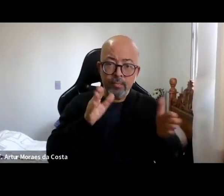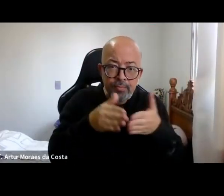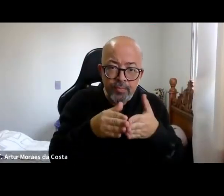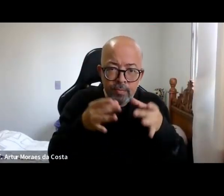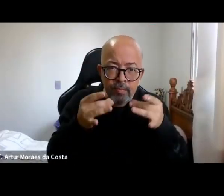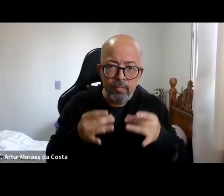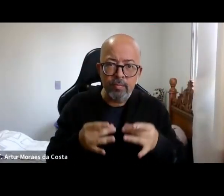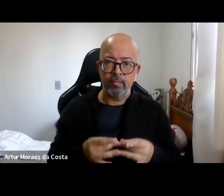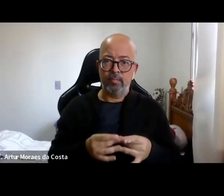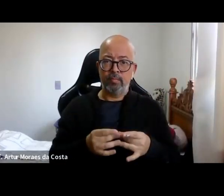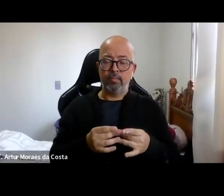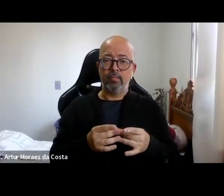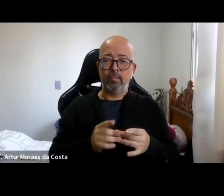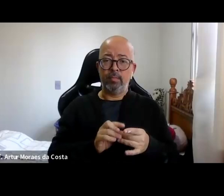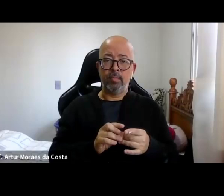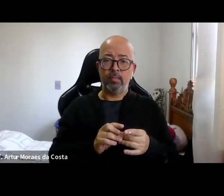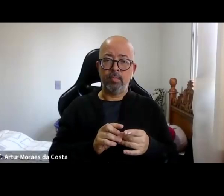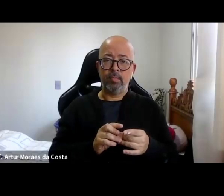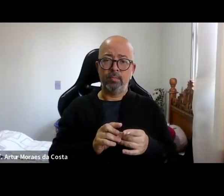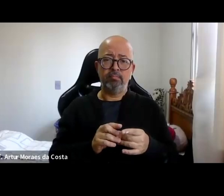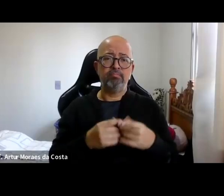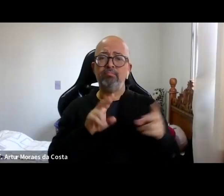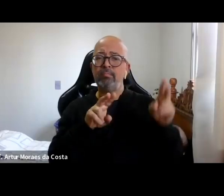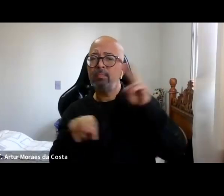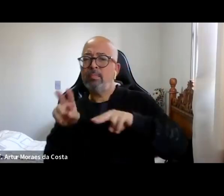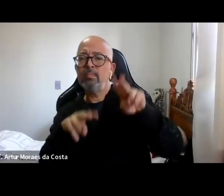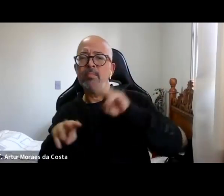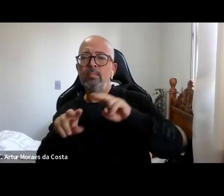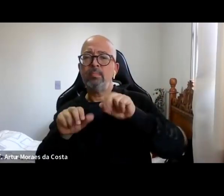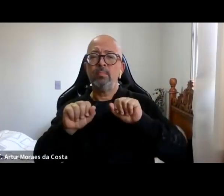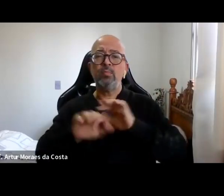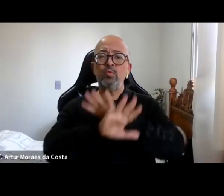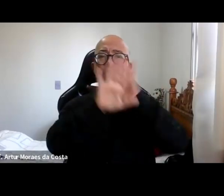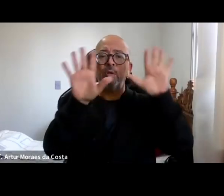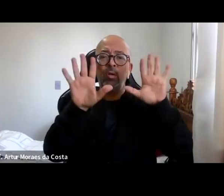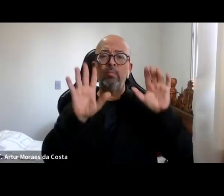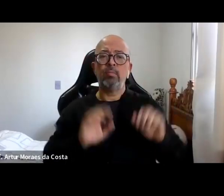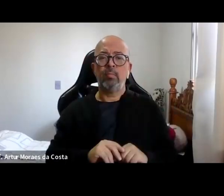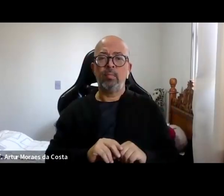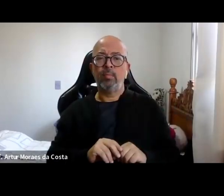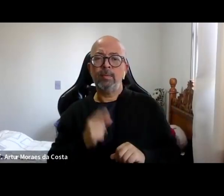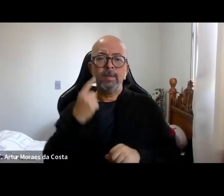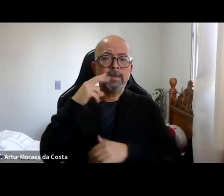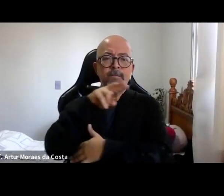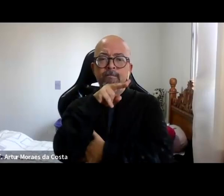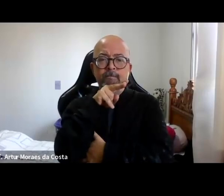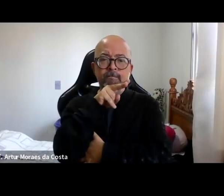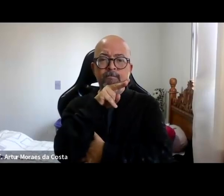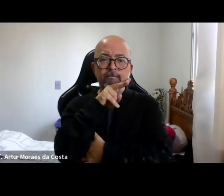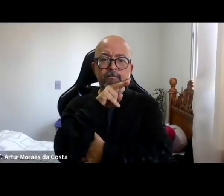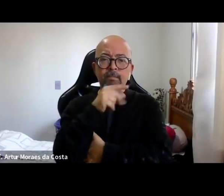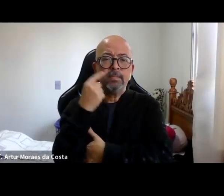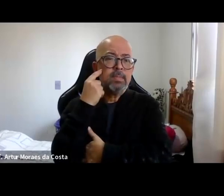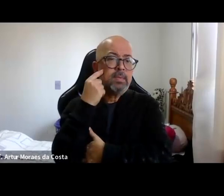persona no sé me encantaría que de pronto alguno de ustedes pudiera ayudarme con esto en el chat